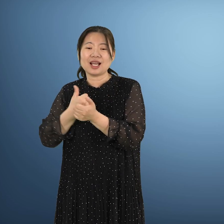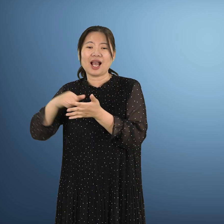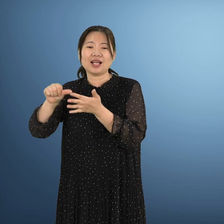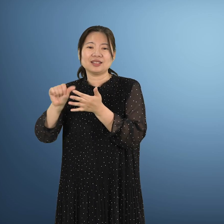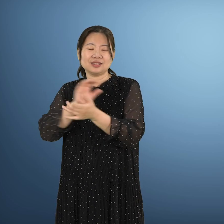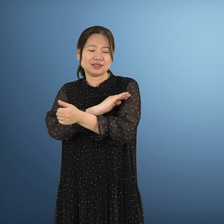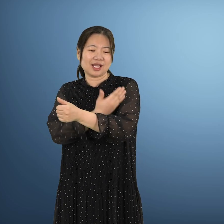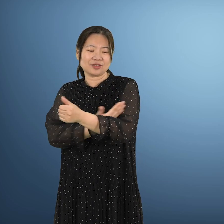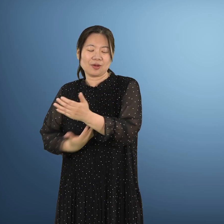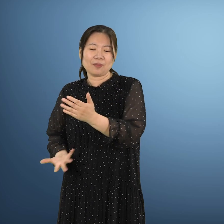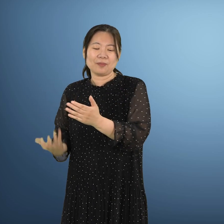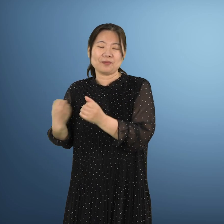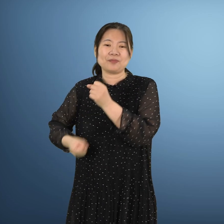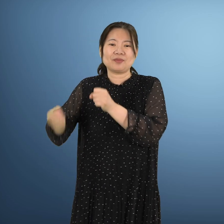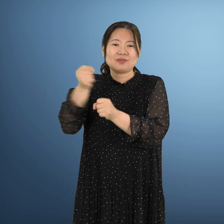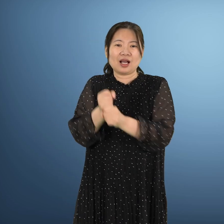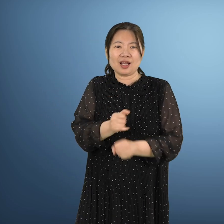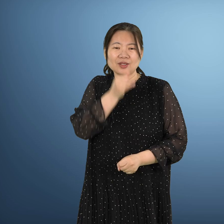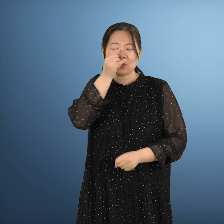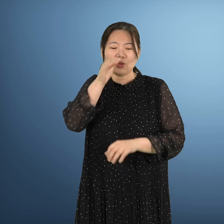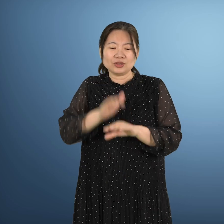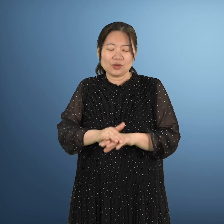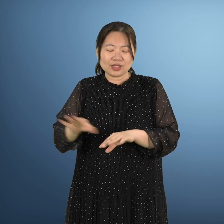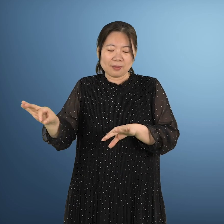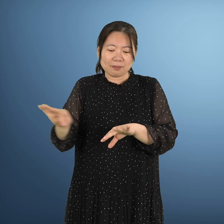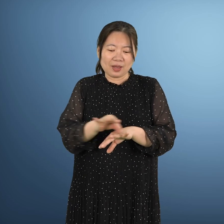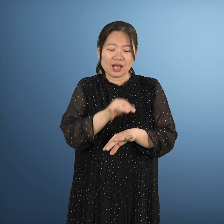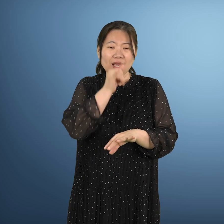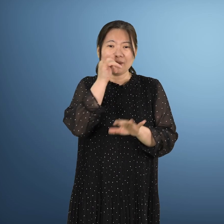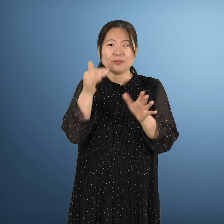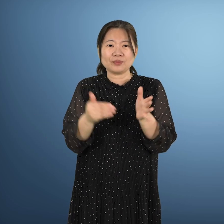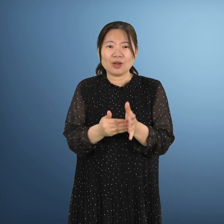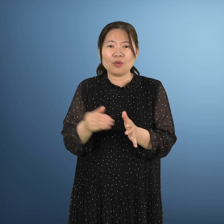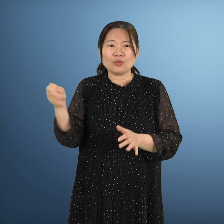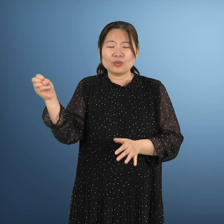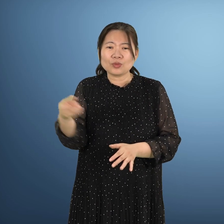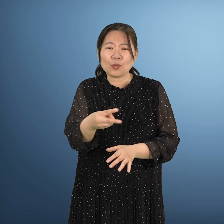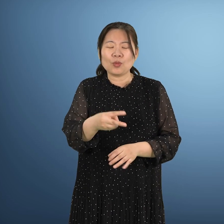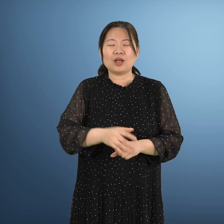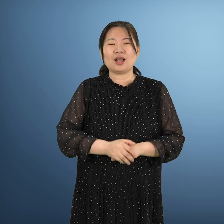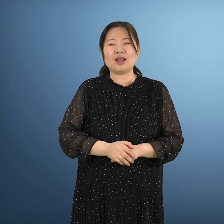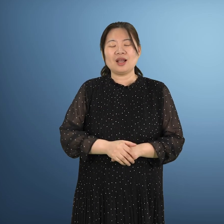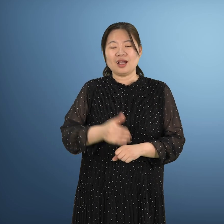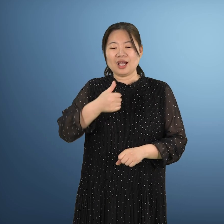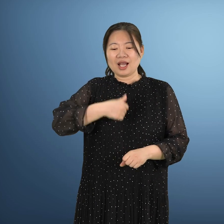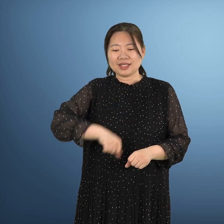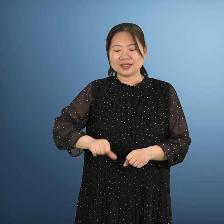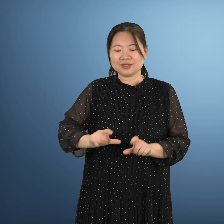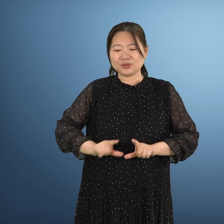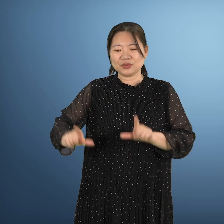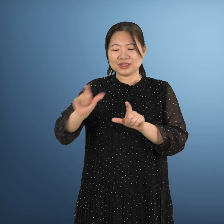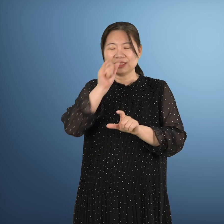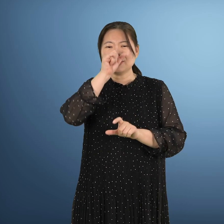되고 손에 가락지가 끼어지고 아들이 누릴